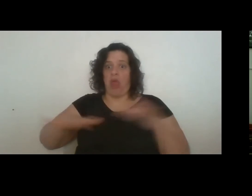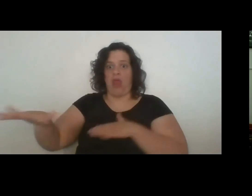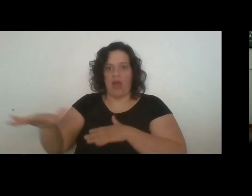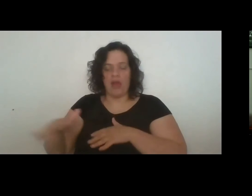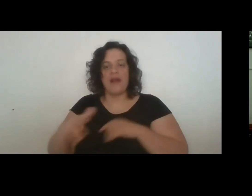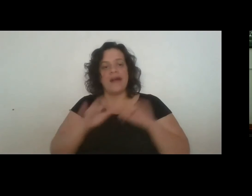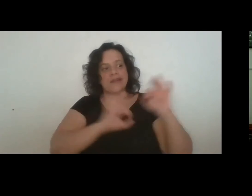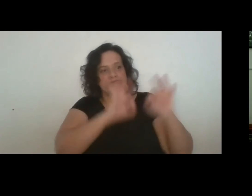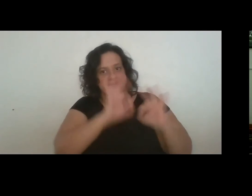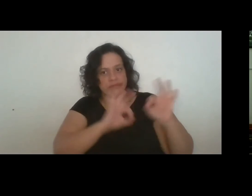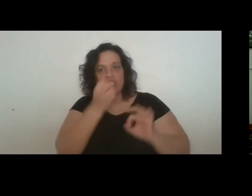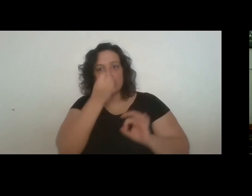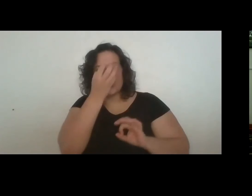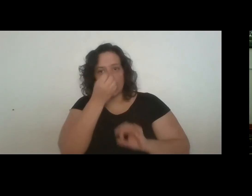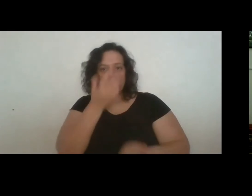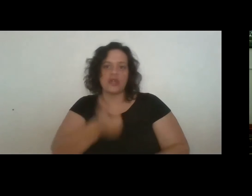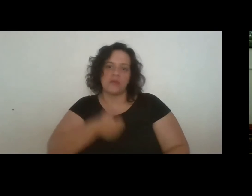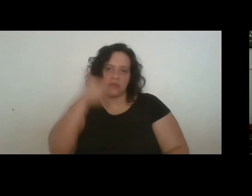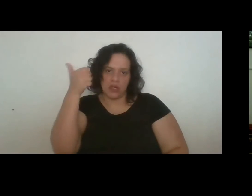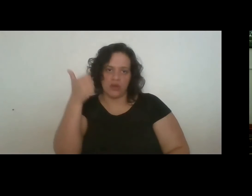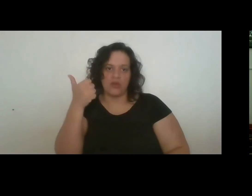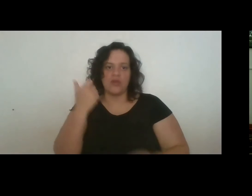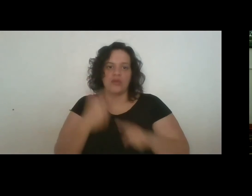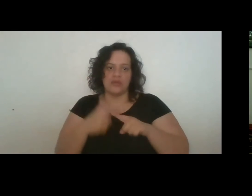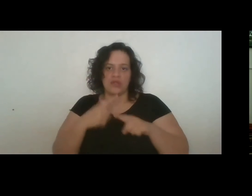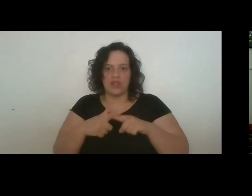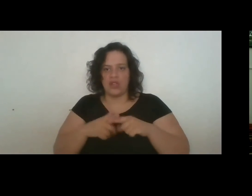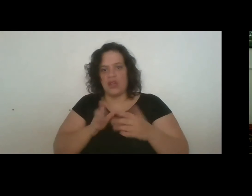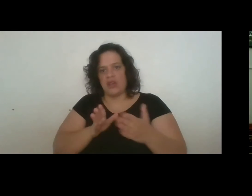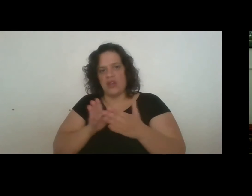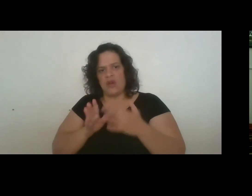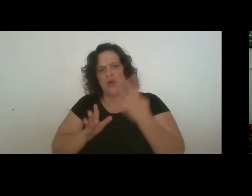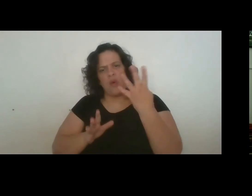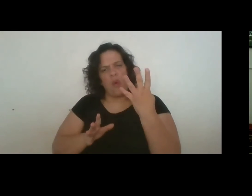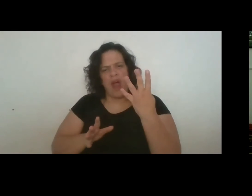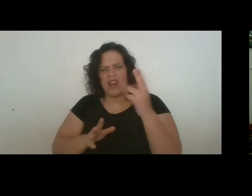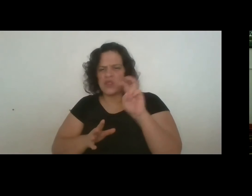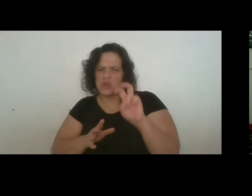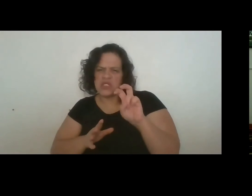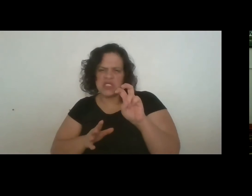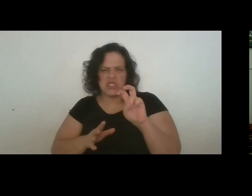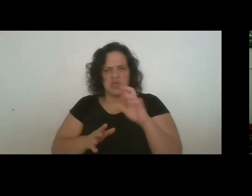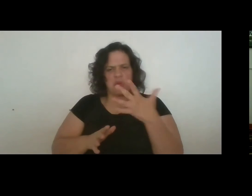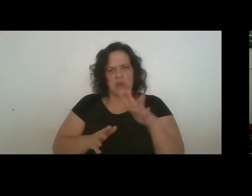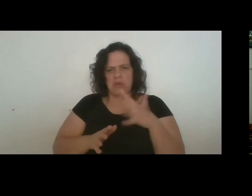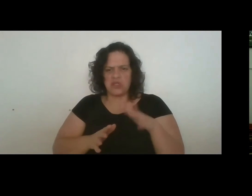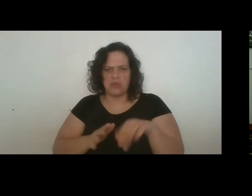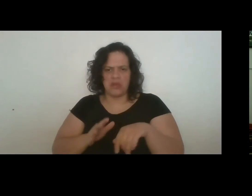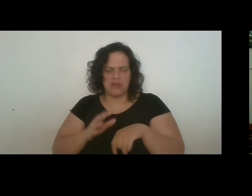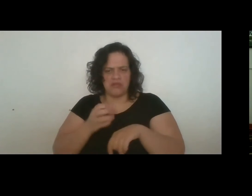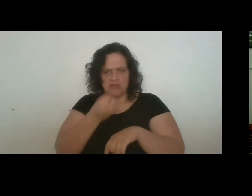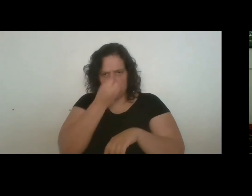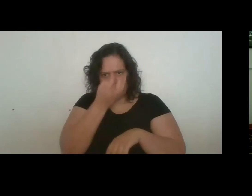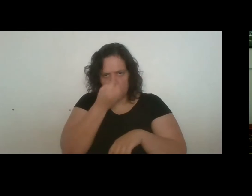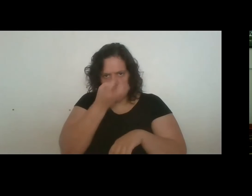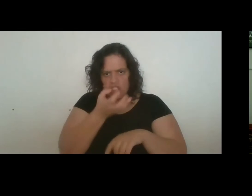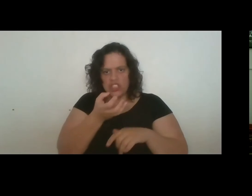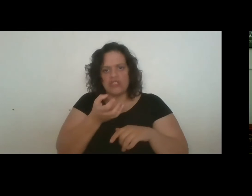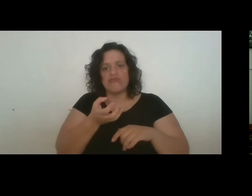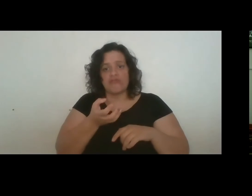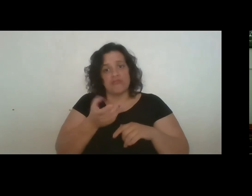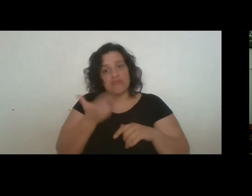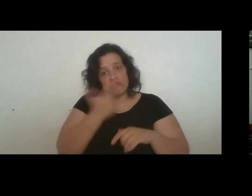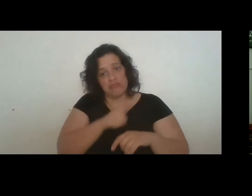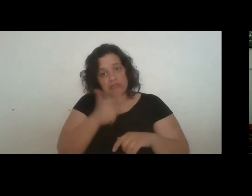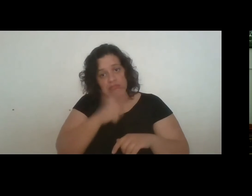jardins, porque a gente fez de um lado, de outro, foi uns 4, 5 jardins com esse sistema e funcionou bem. A água,